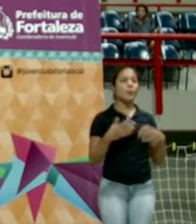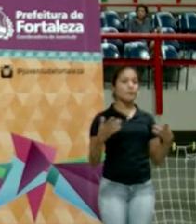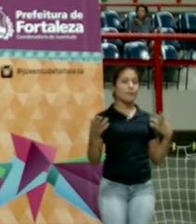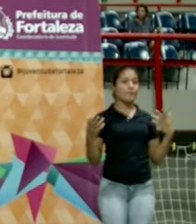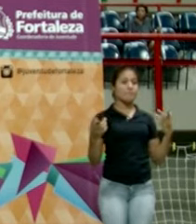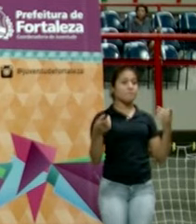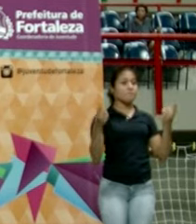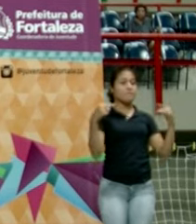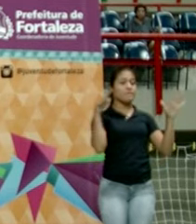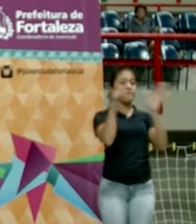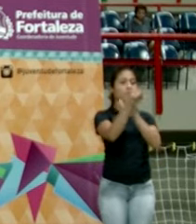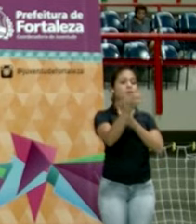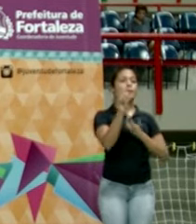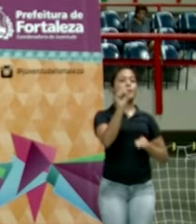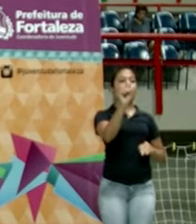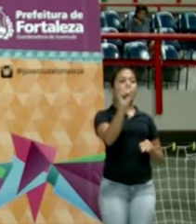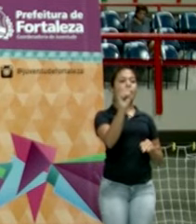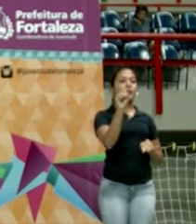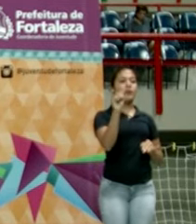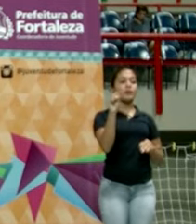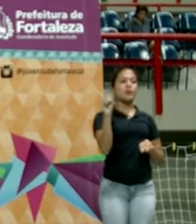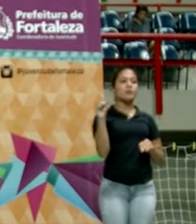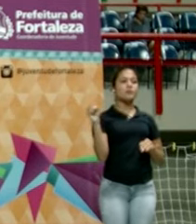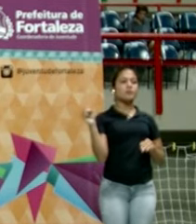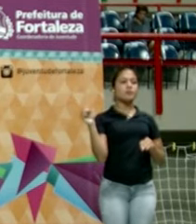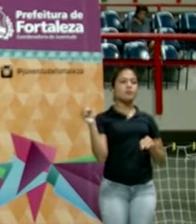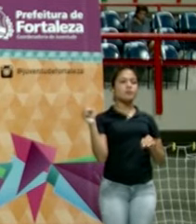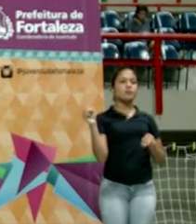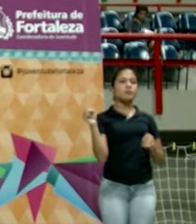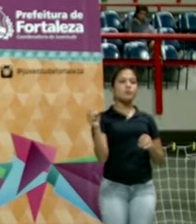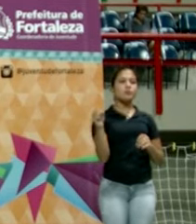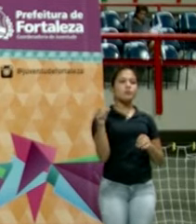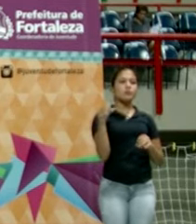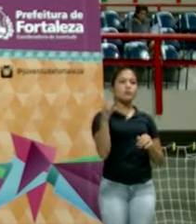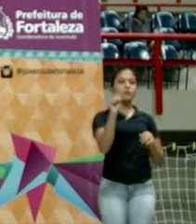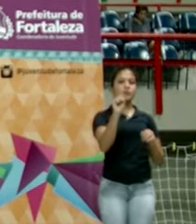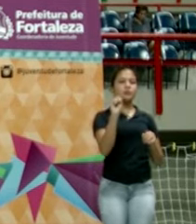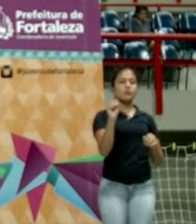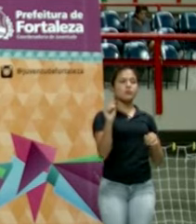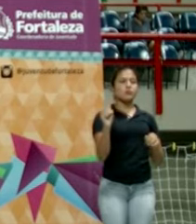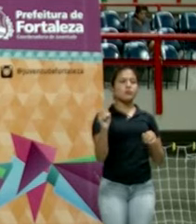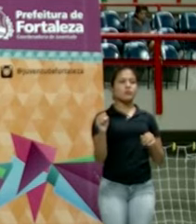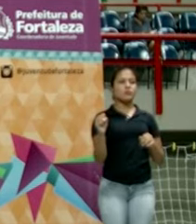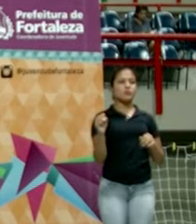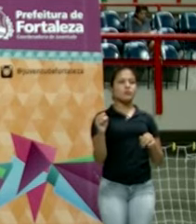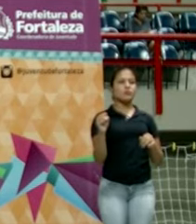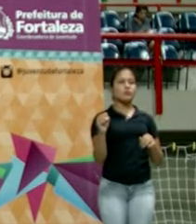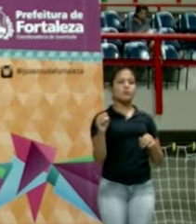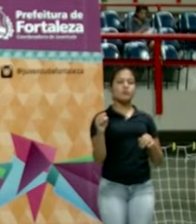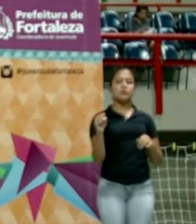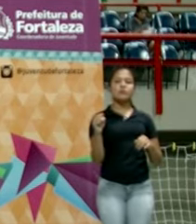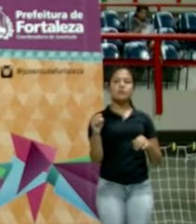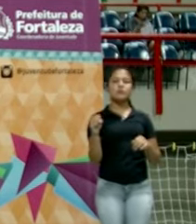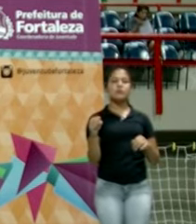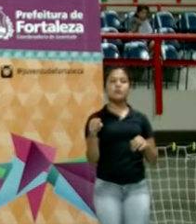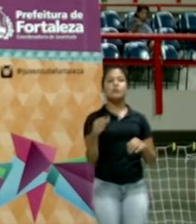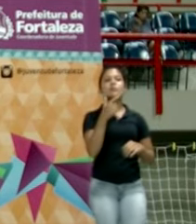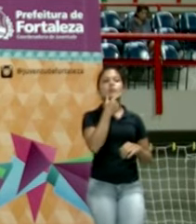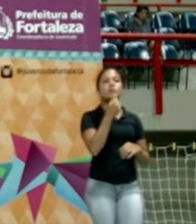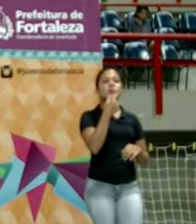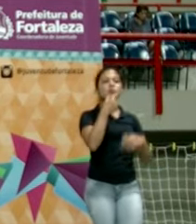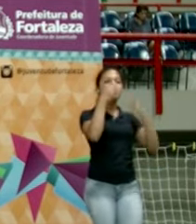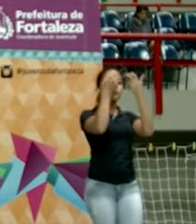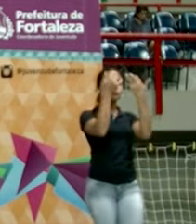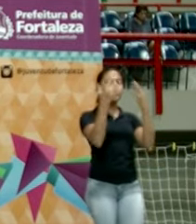vamos para a oitava, a nona e a décima, pessoal. A oitava, texto 1. Anaximenes de Mileto disse que o